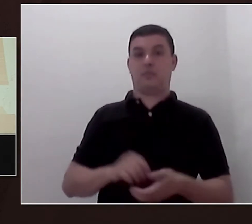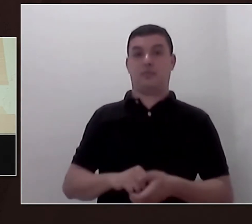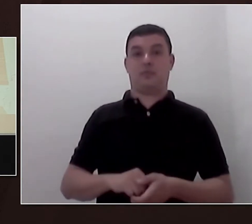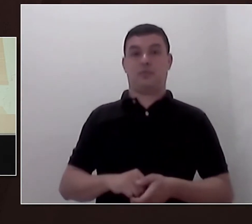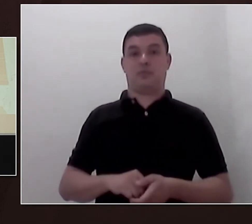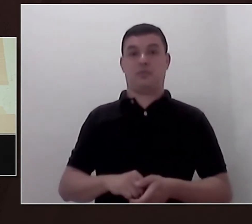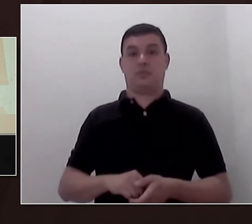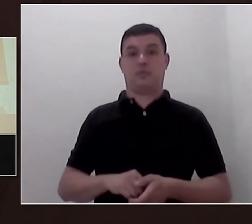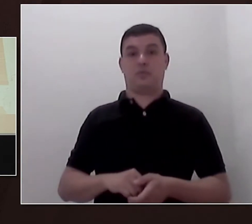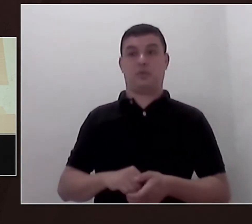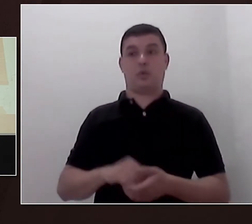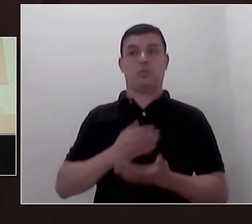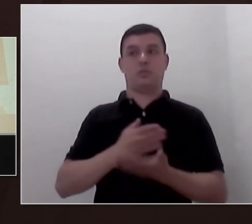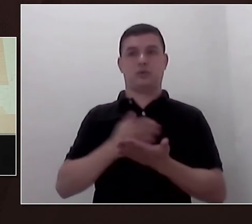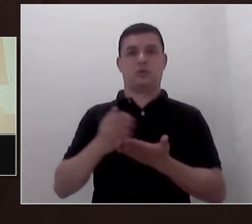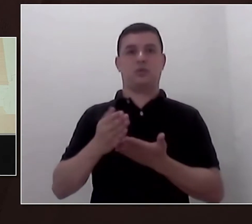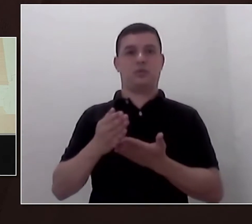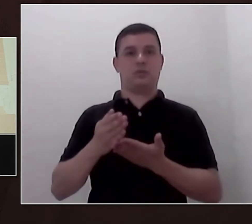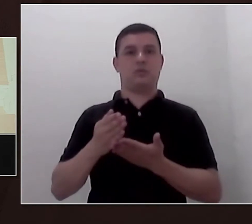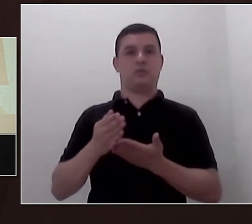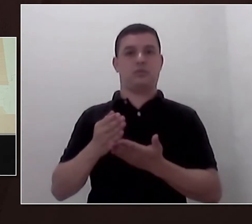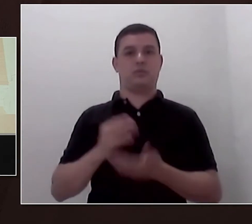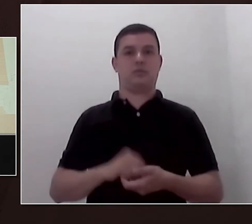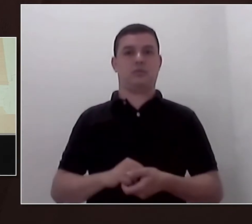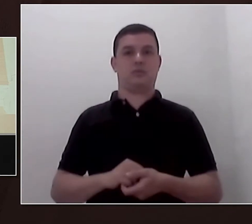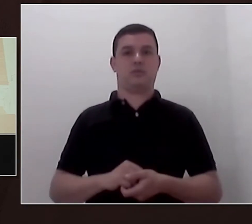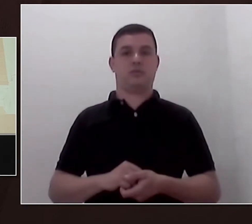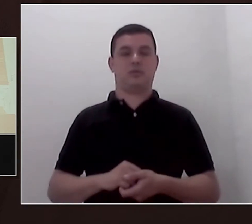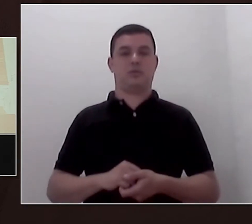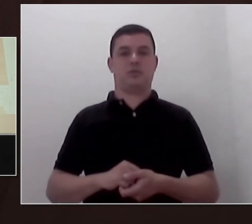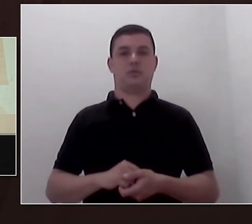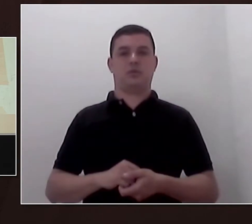filosofia. Todo o sistema do ascetismo e